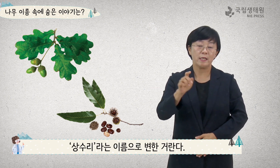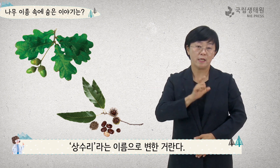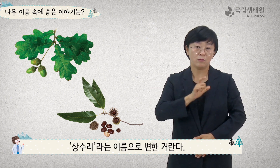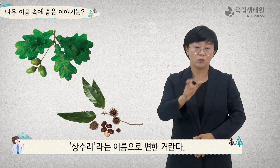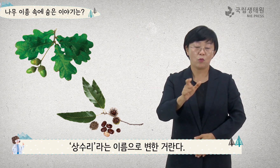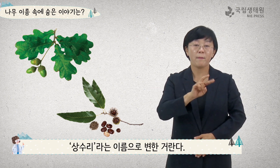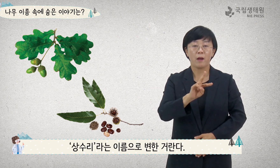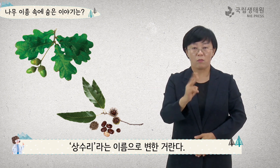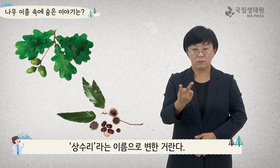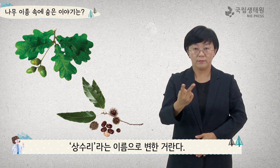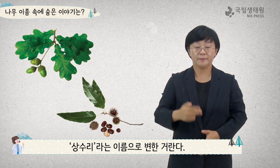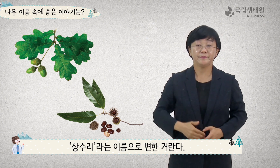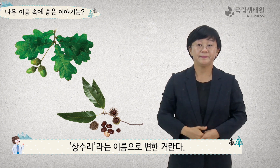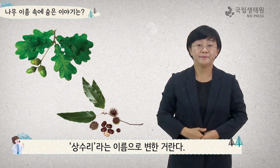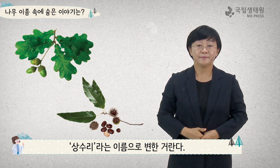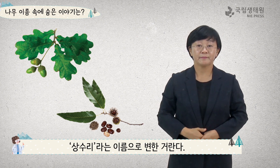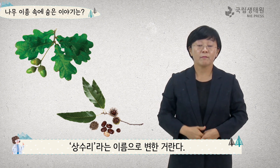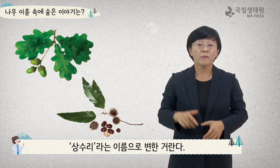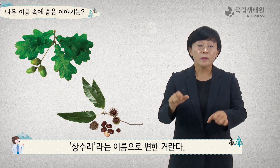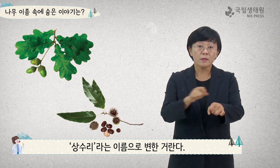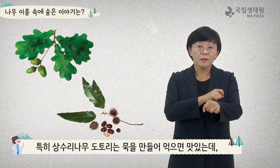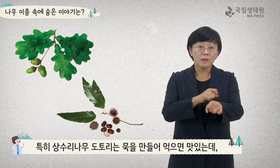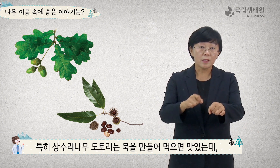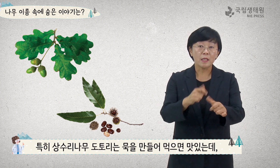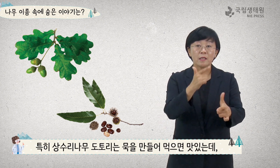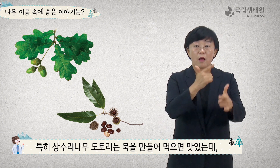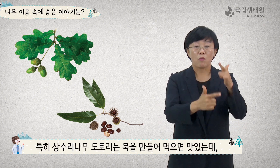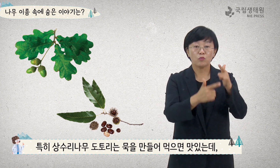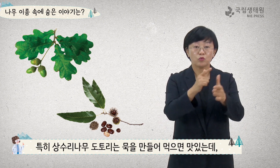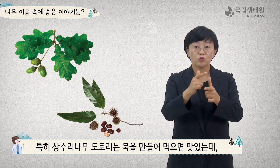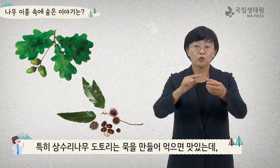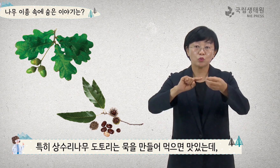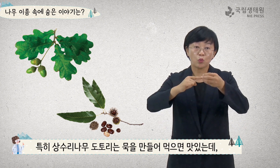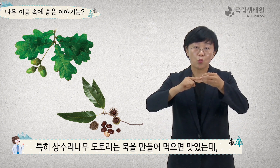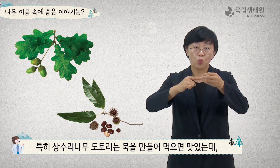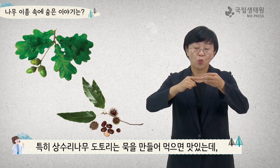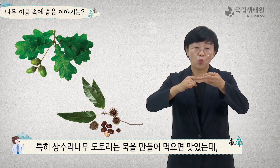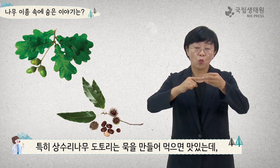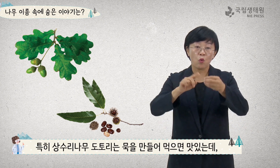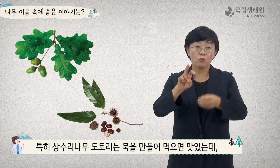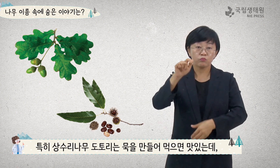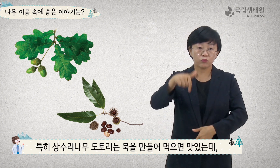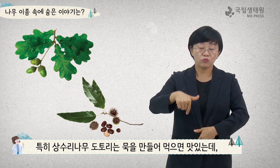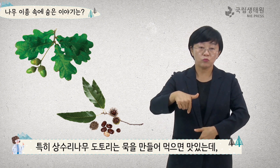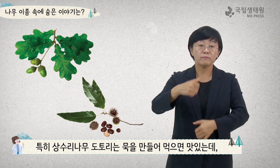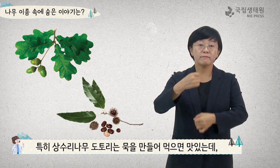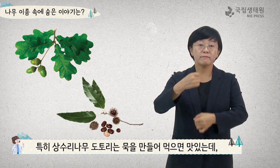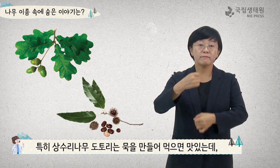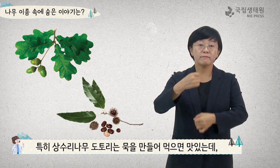상수리라는 이름으로 변한 거란다. 특히 상수리 나무 도토리는 묵을 만들어 먹으면